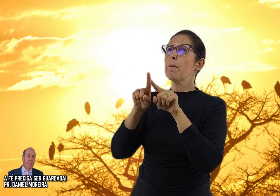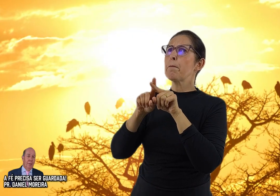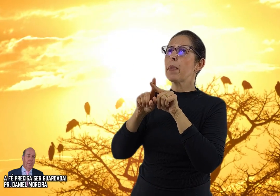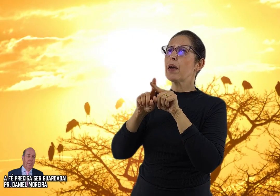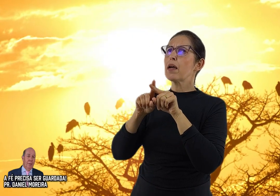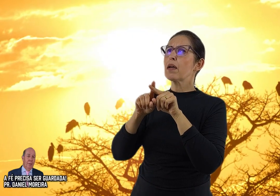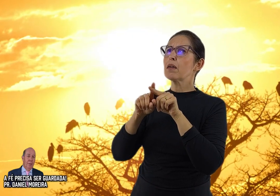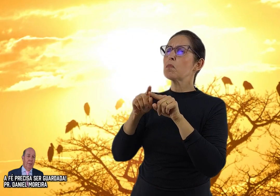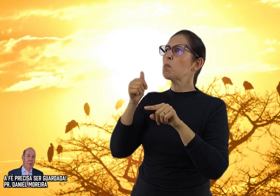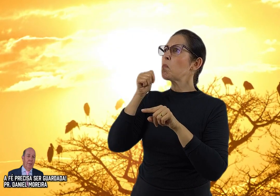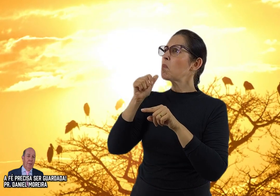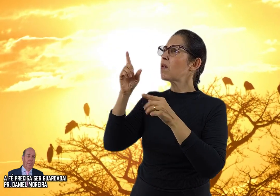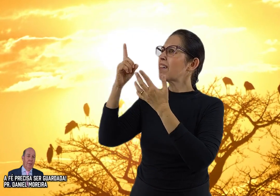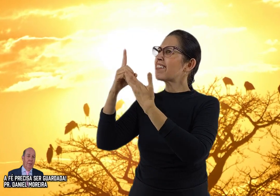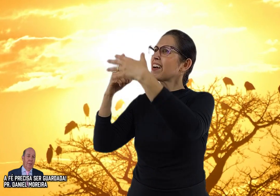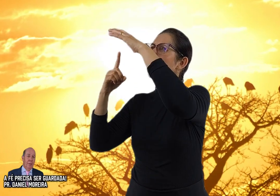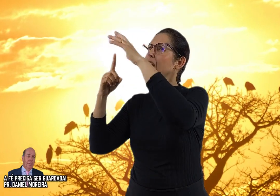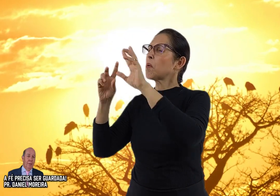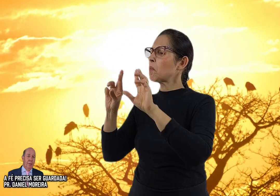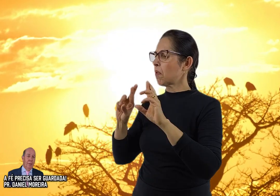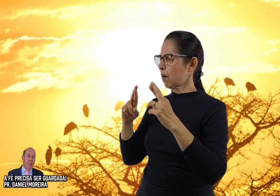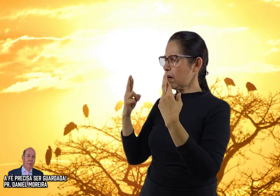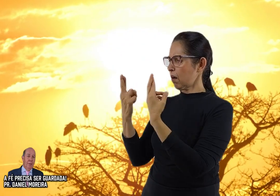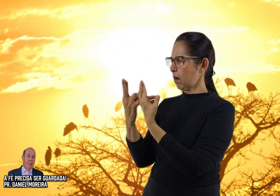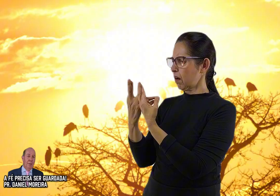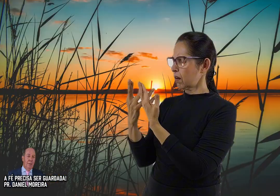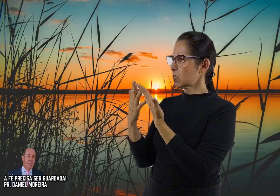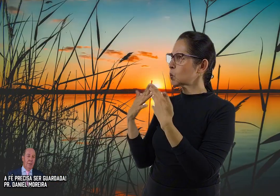rainhas, de reinos.